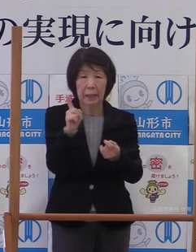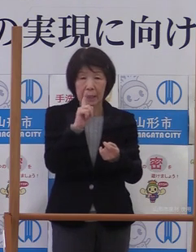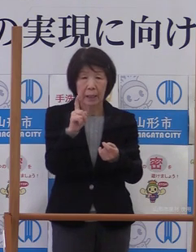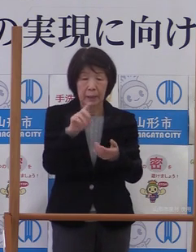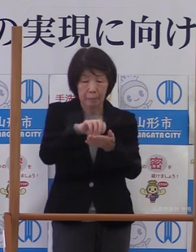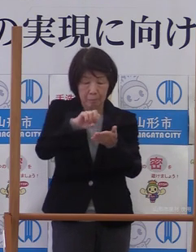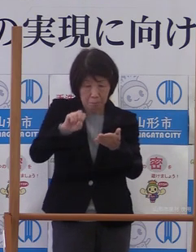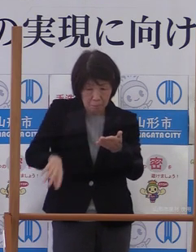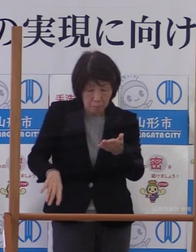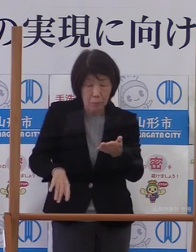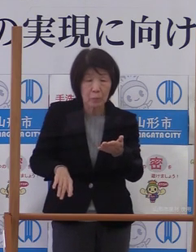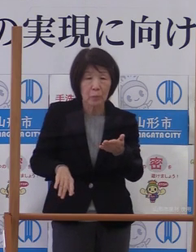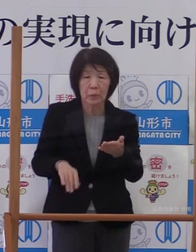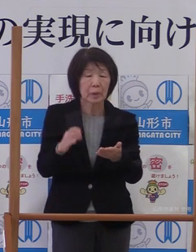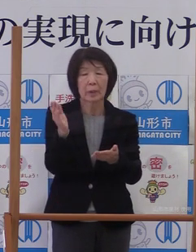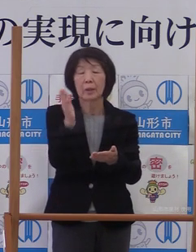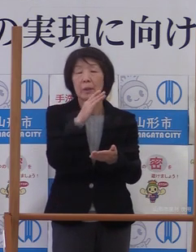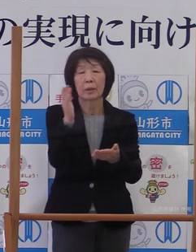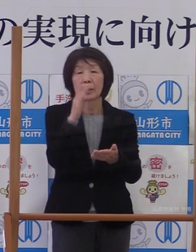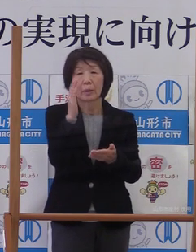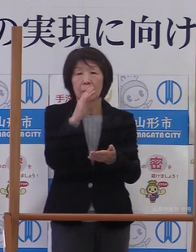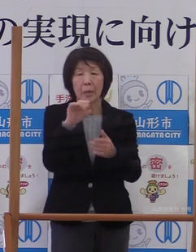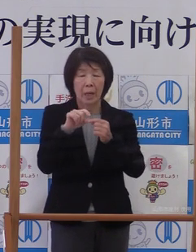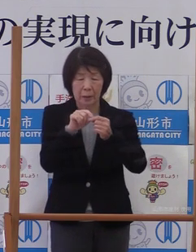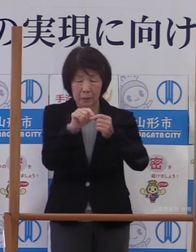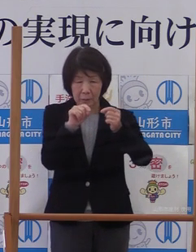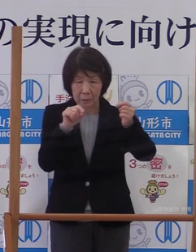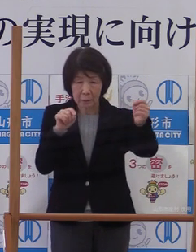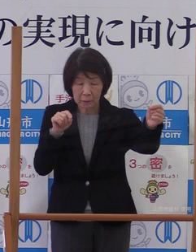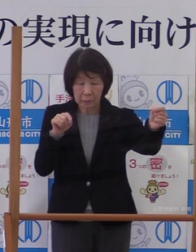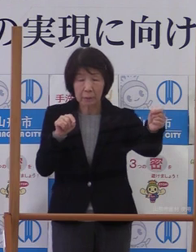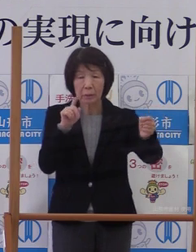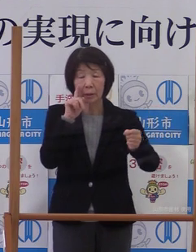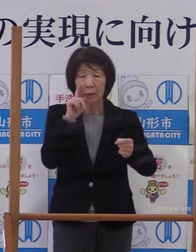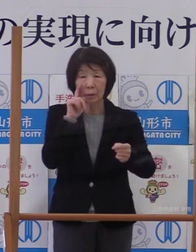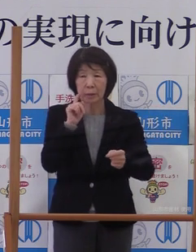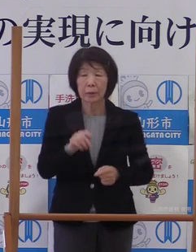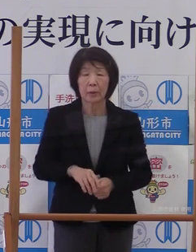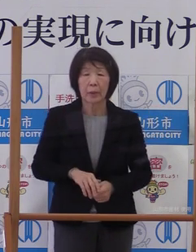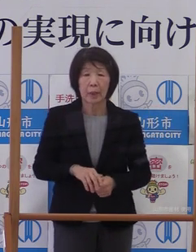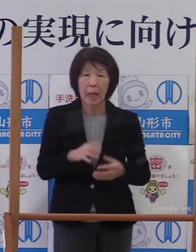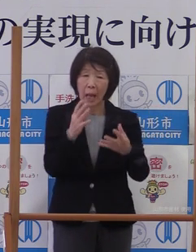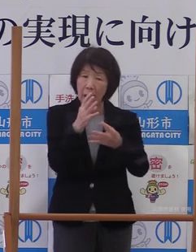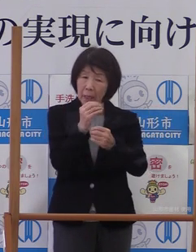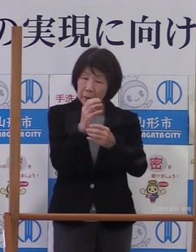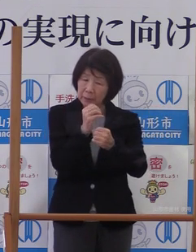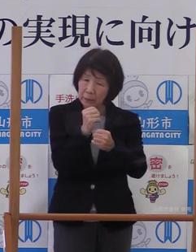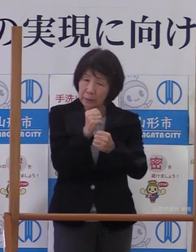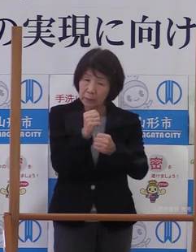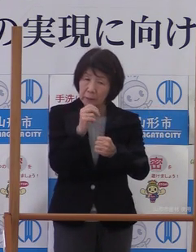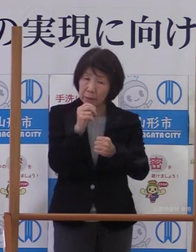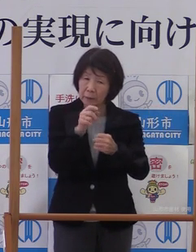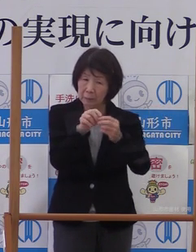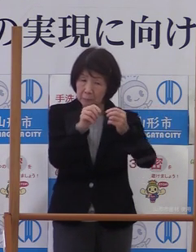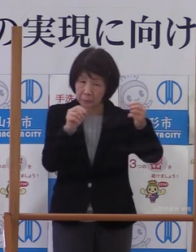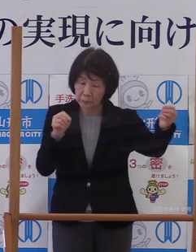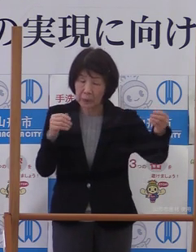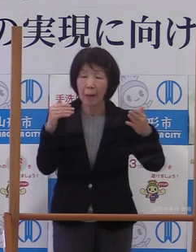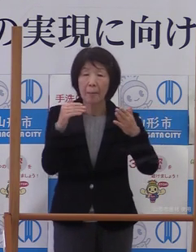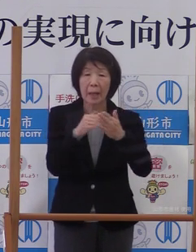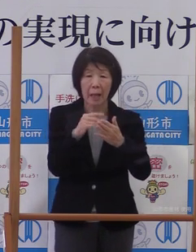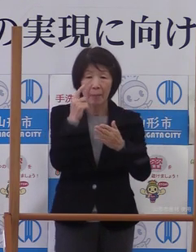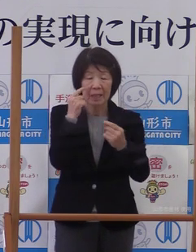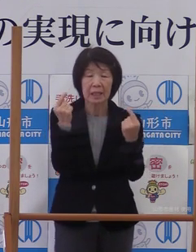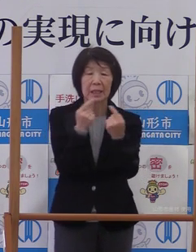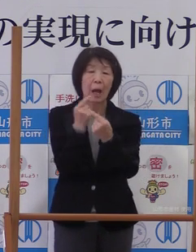パッとやめるということではなしに、こう長期的にその時期の見直しといいますか、